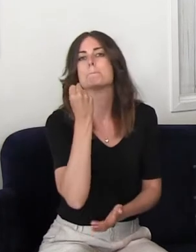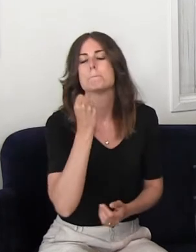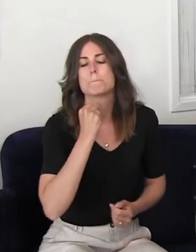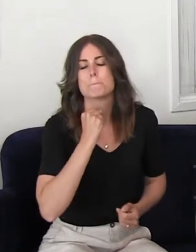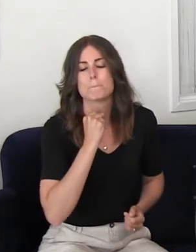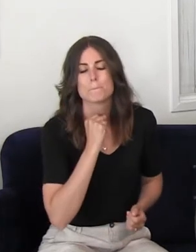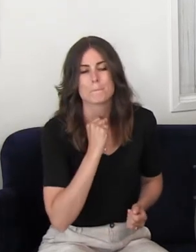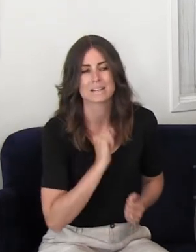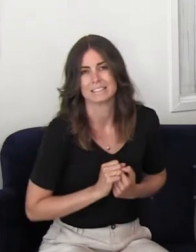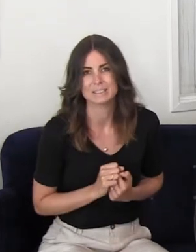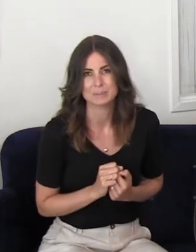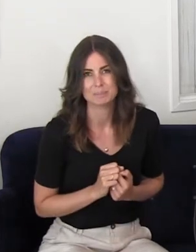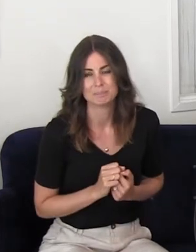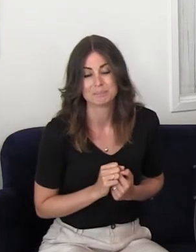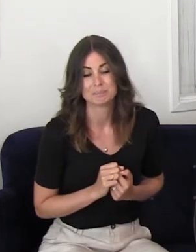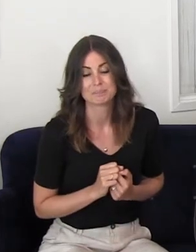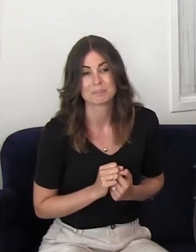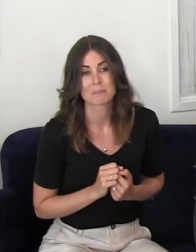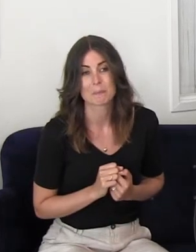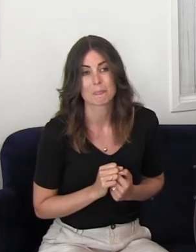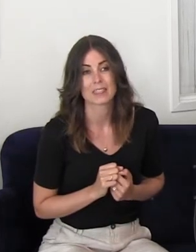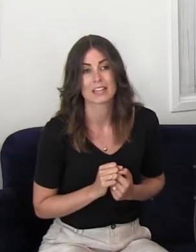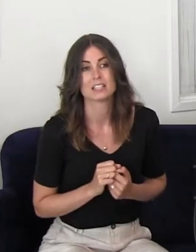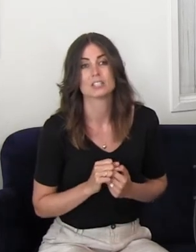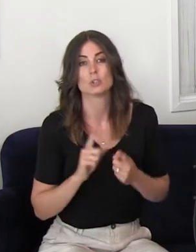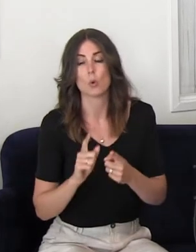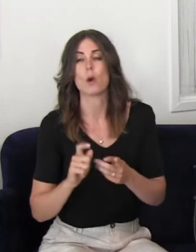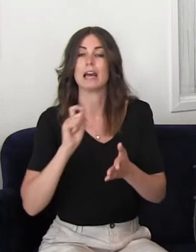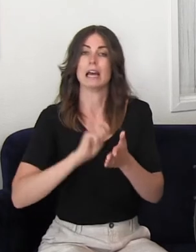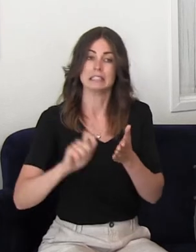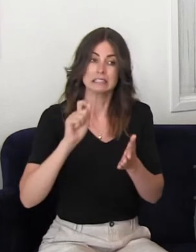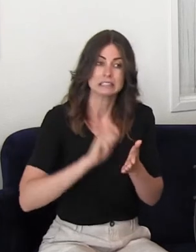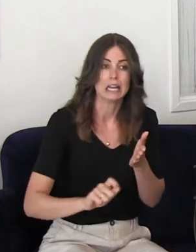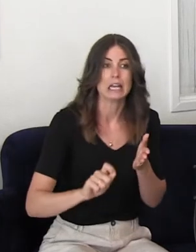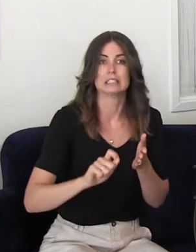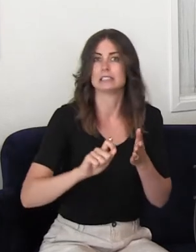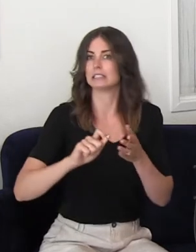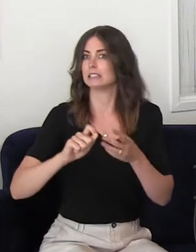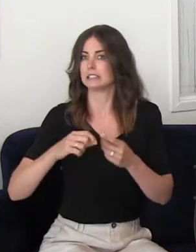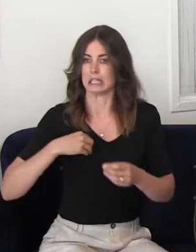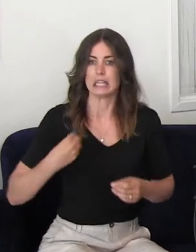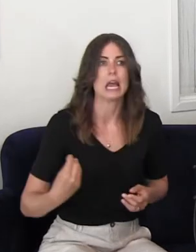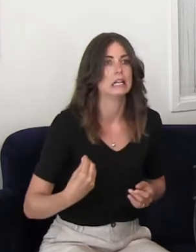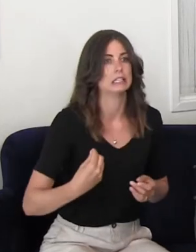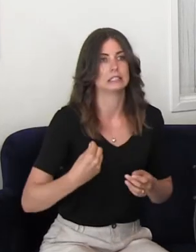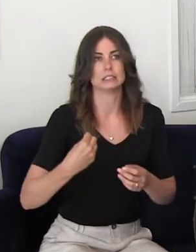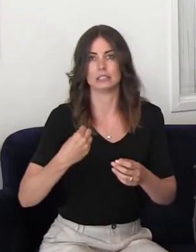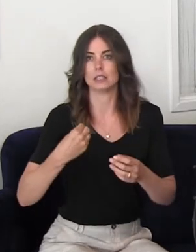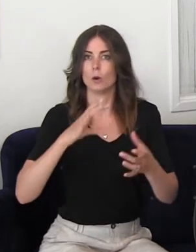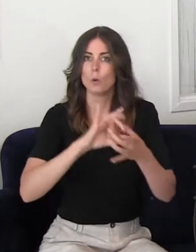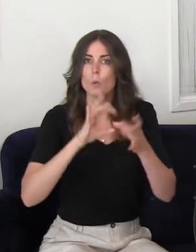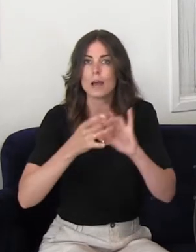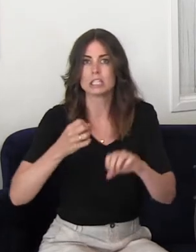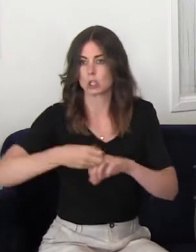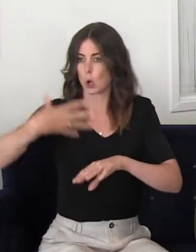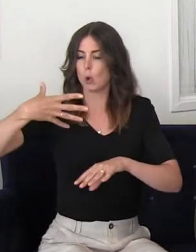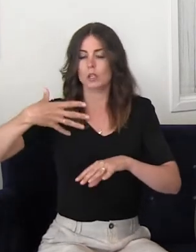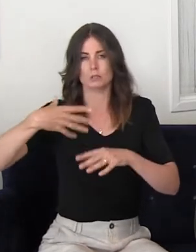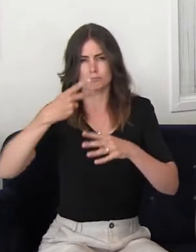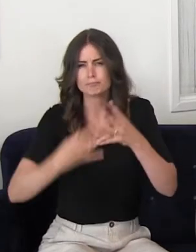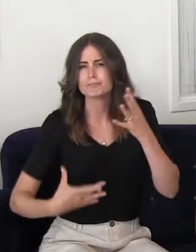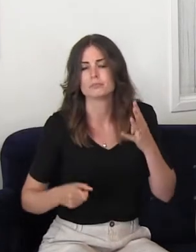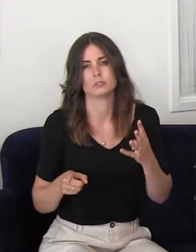Så textförfattare, kompositör, artist, filmhjälte och olympisk guldmedaljör. En